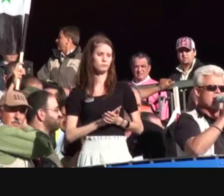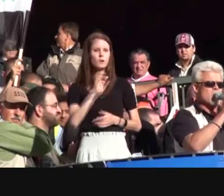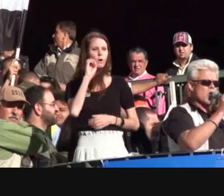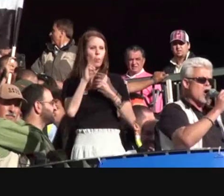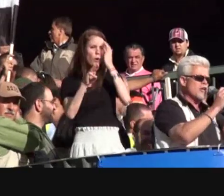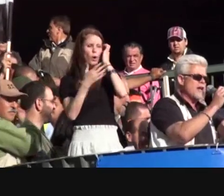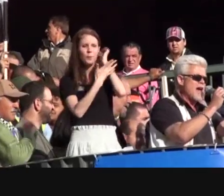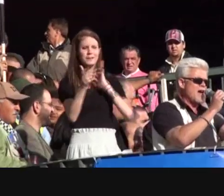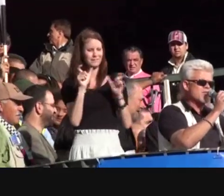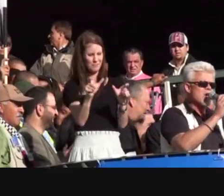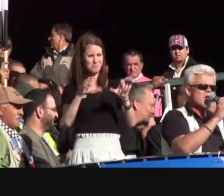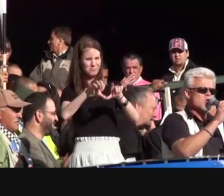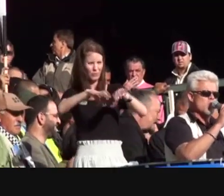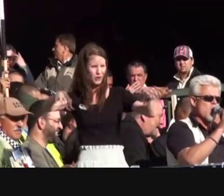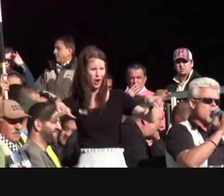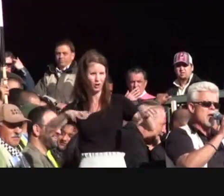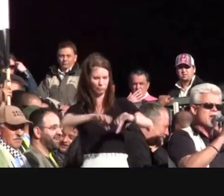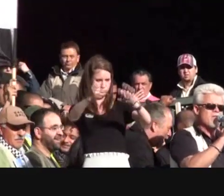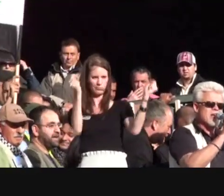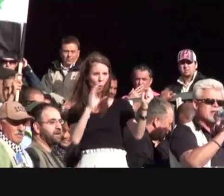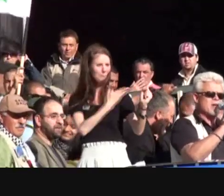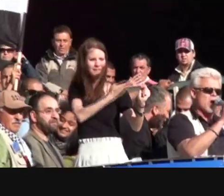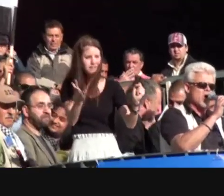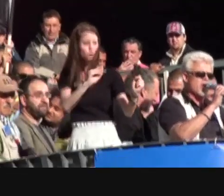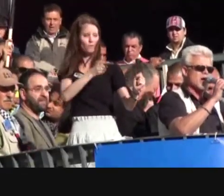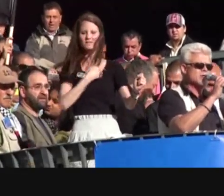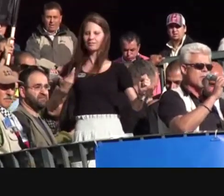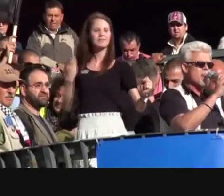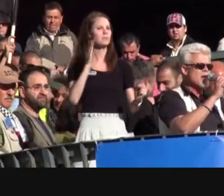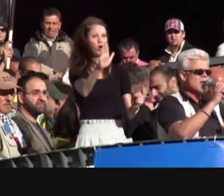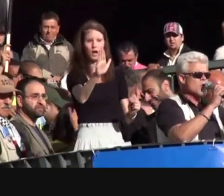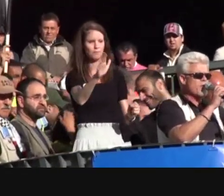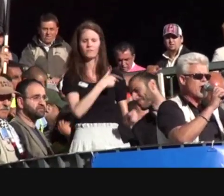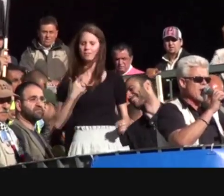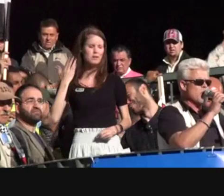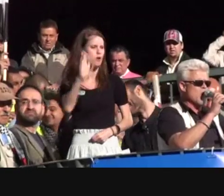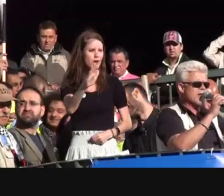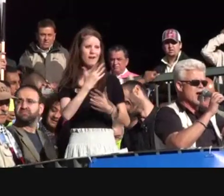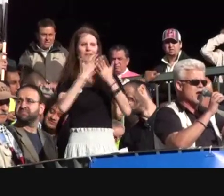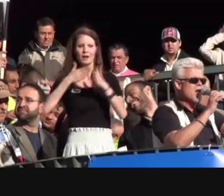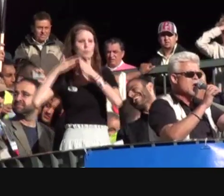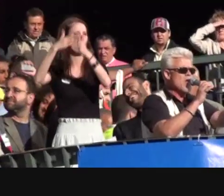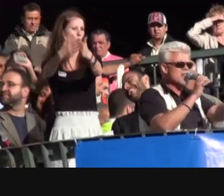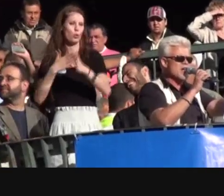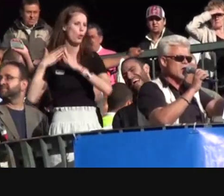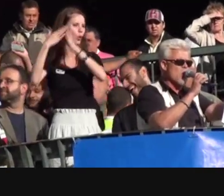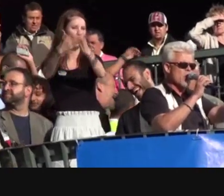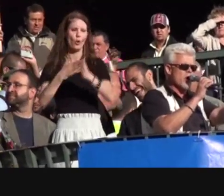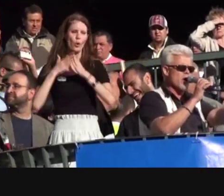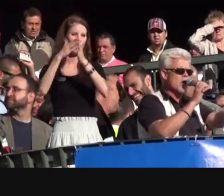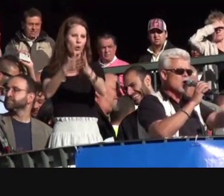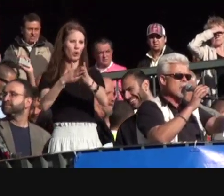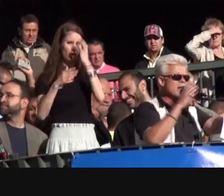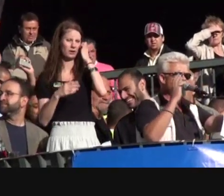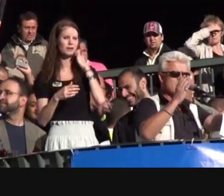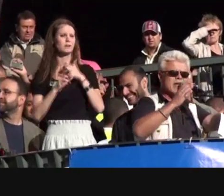Om inte blockaden hävs så kommer vi tillbaka. Det går fler båtar. Rachel